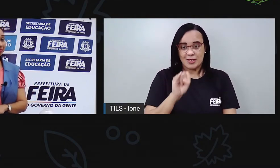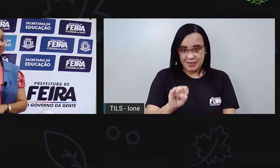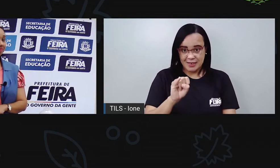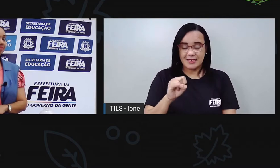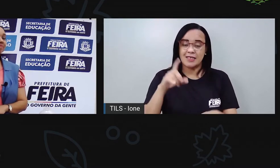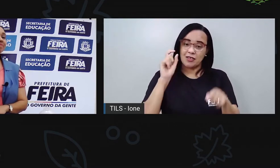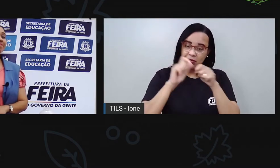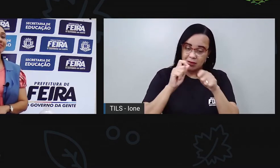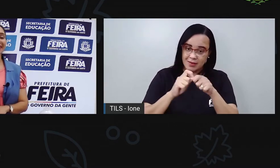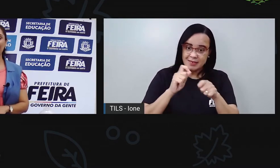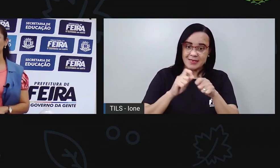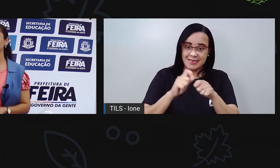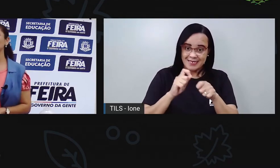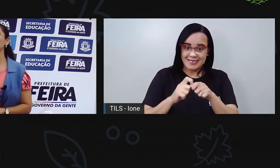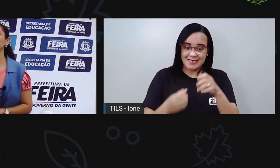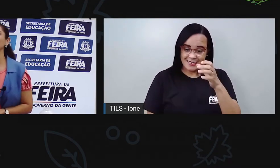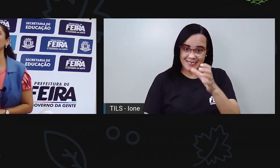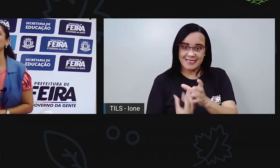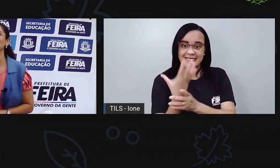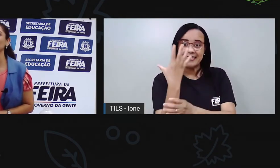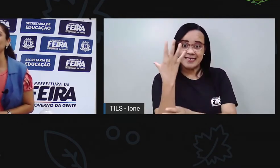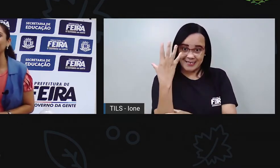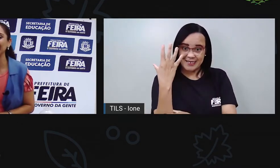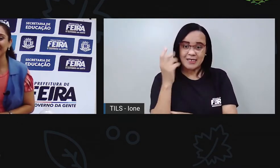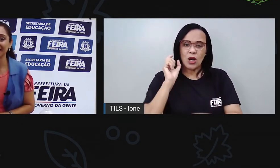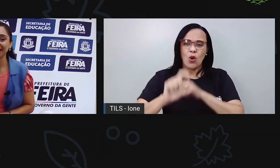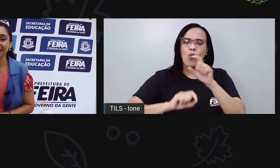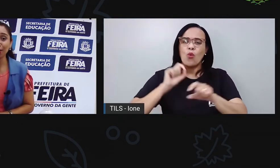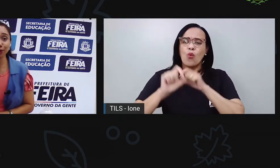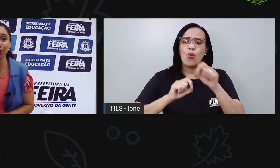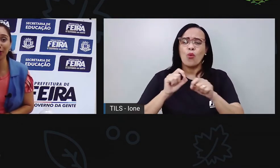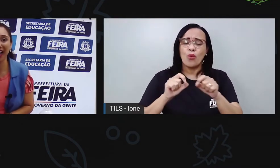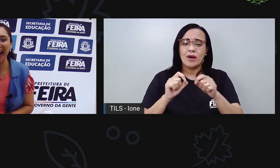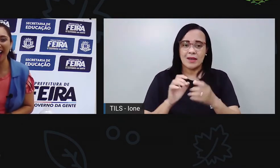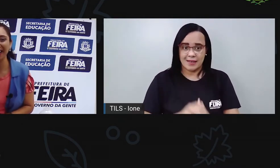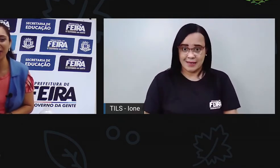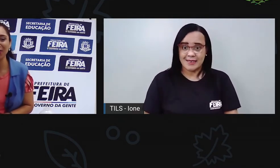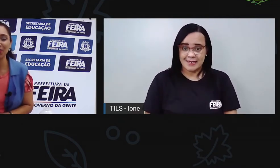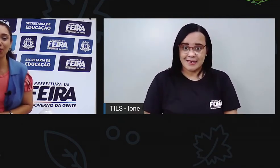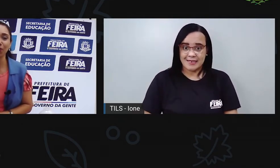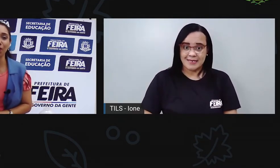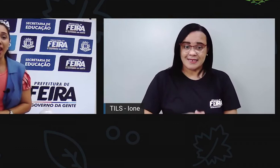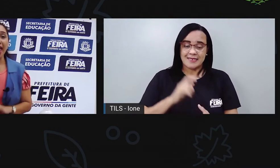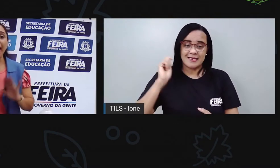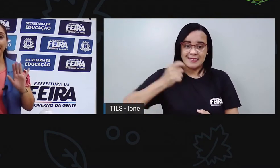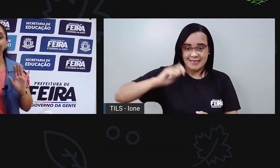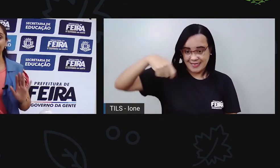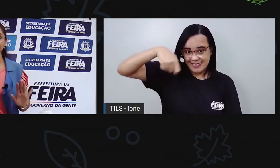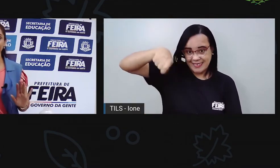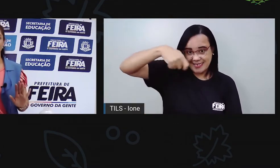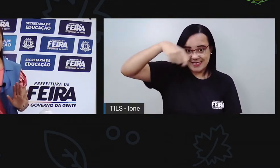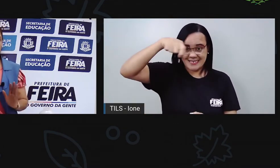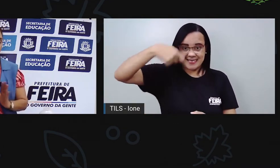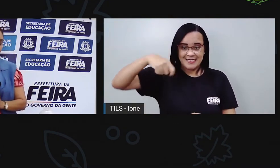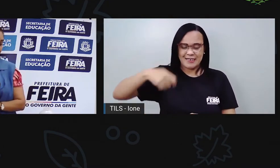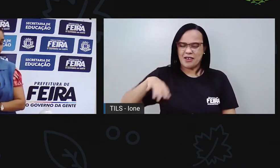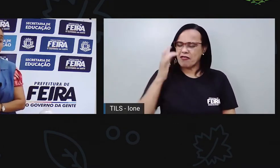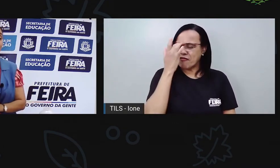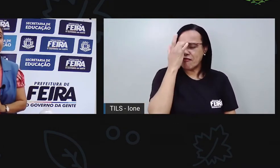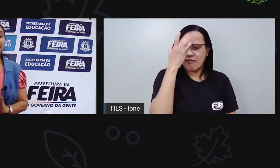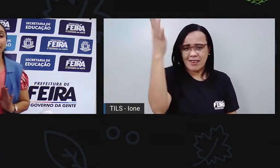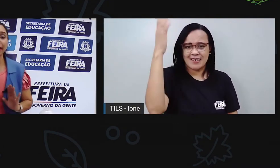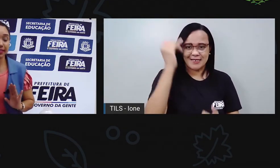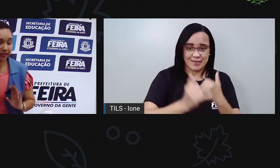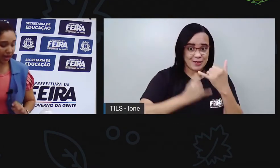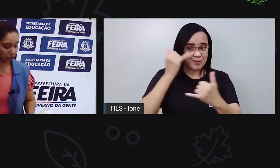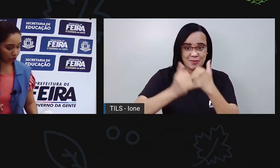instrumento. Sabe que instrumento nós vamos construir? Um chocalho! É bem fácil.